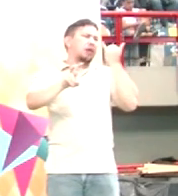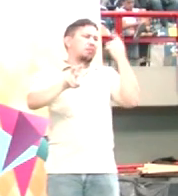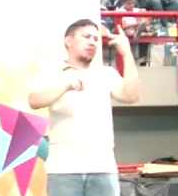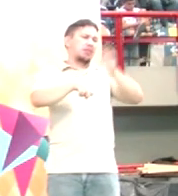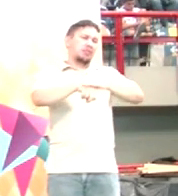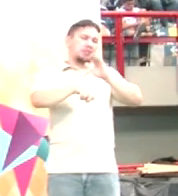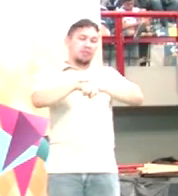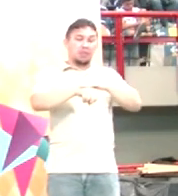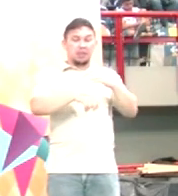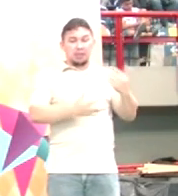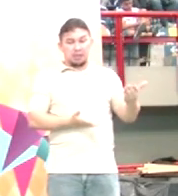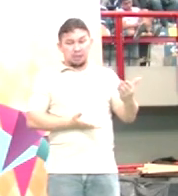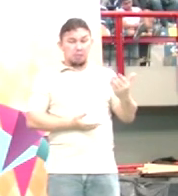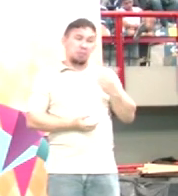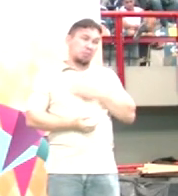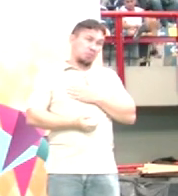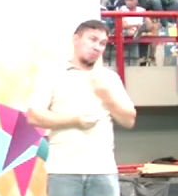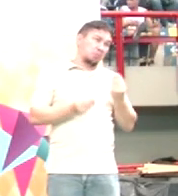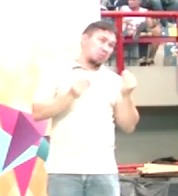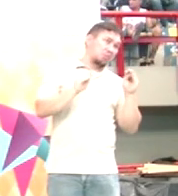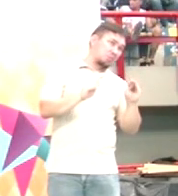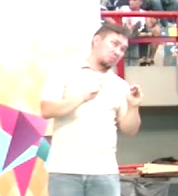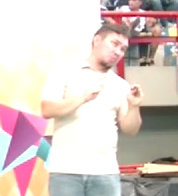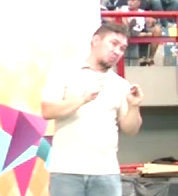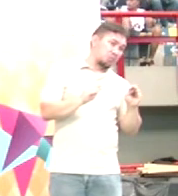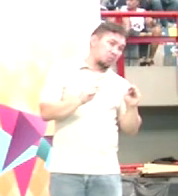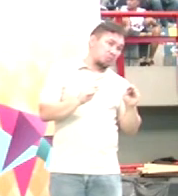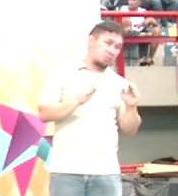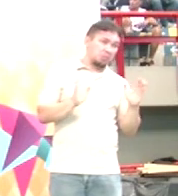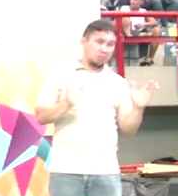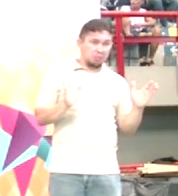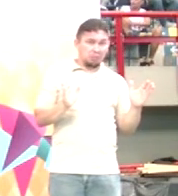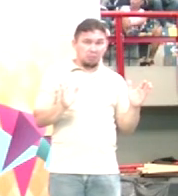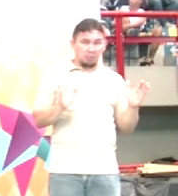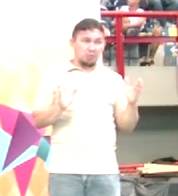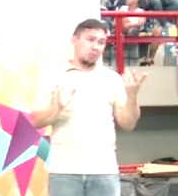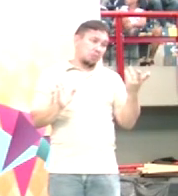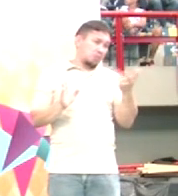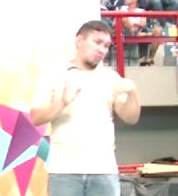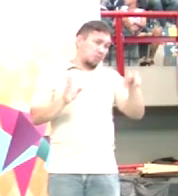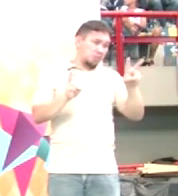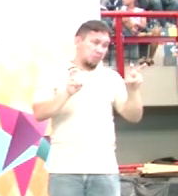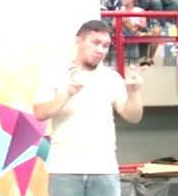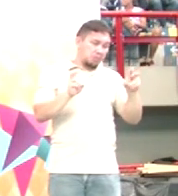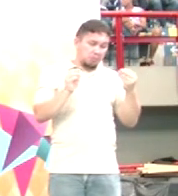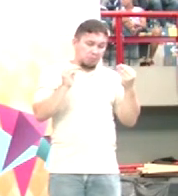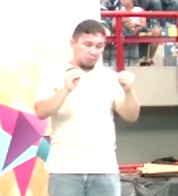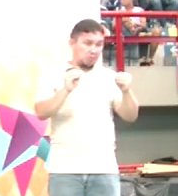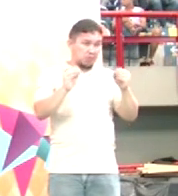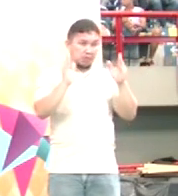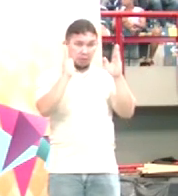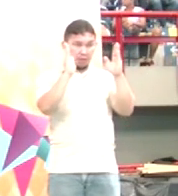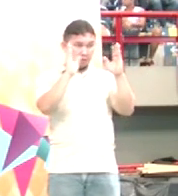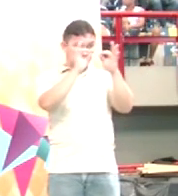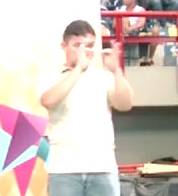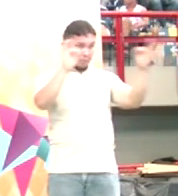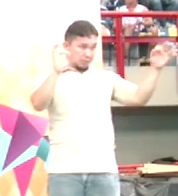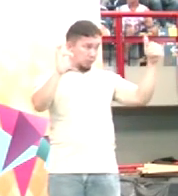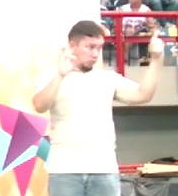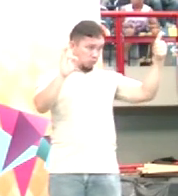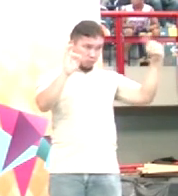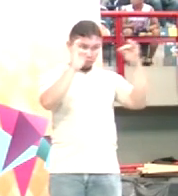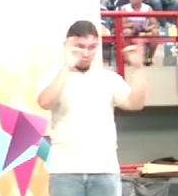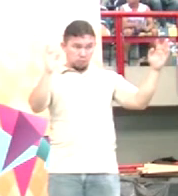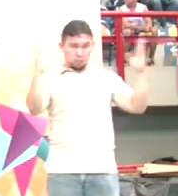facultativo, tem gente que gosta de botar, quem quiser usar o título vai colocar no meio da linha